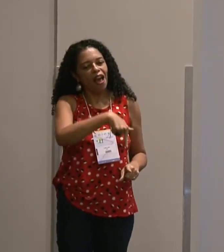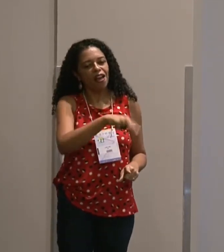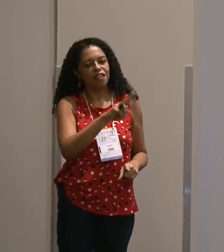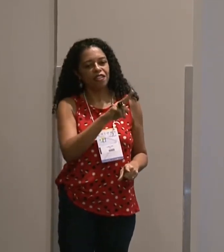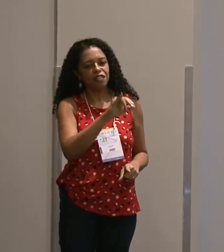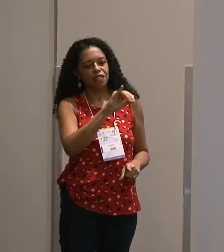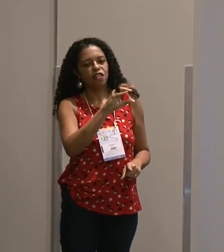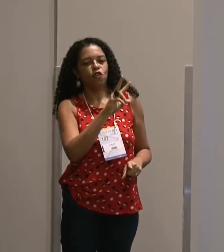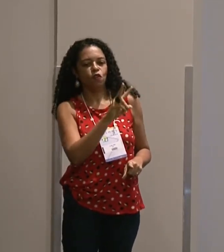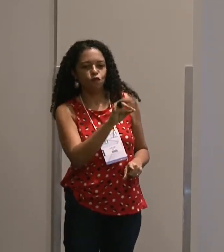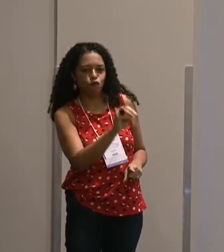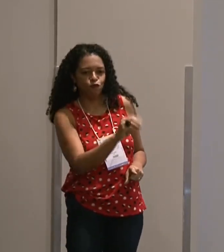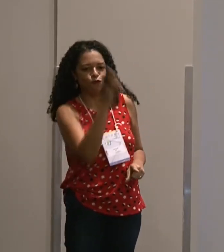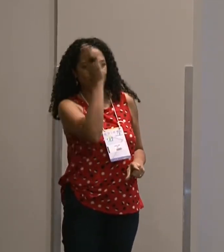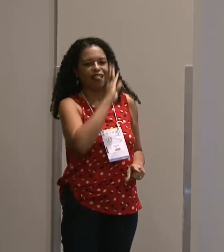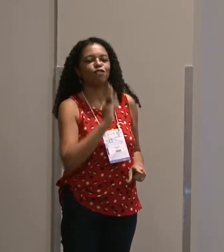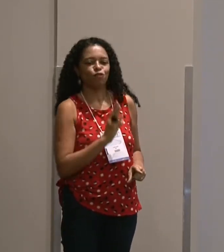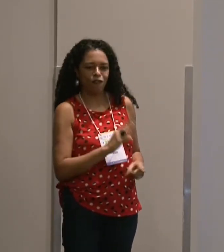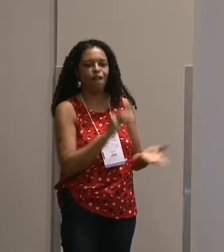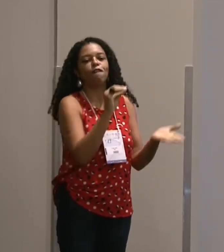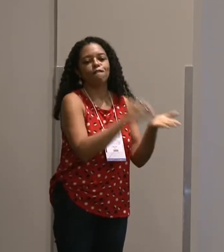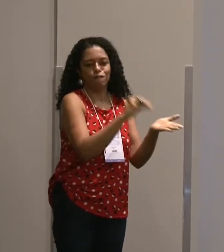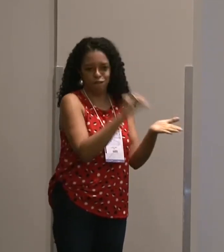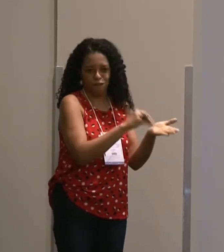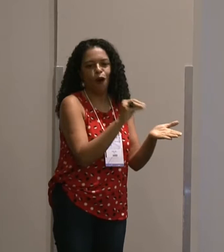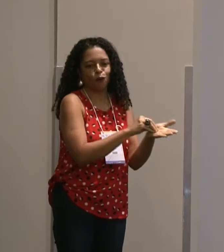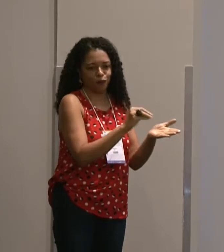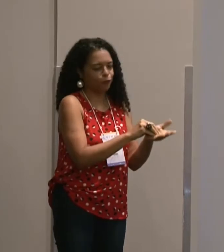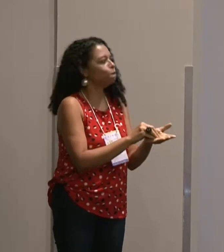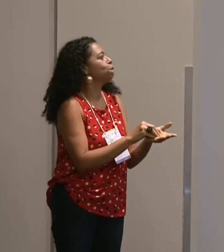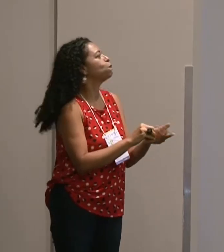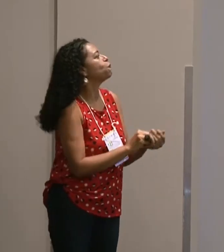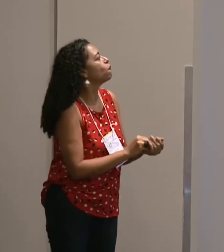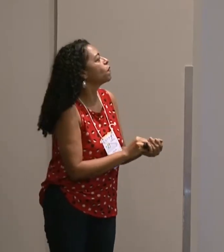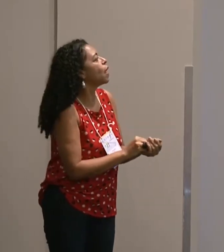E também um arquivo nacional. Faltou bastante informação.